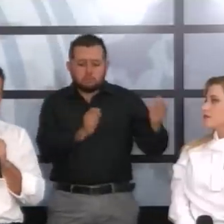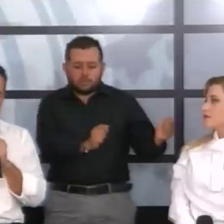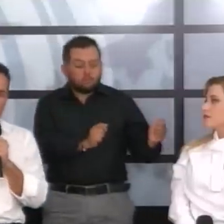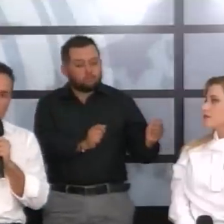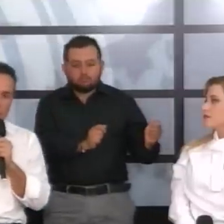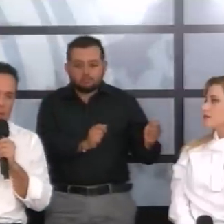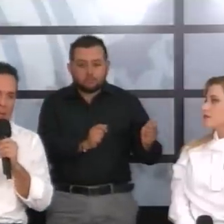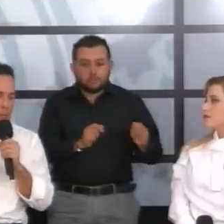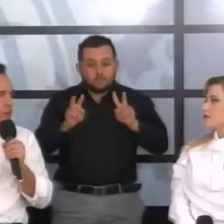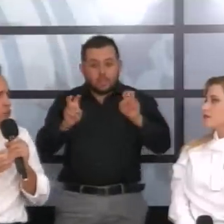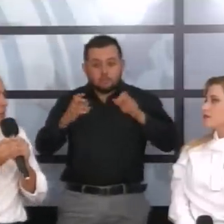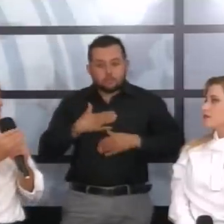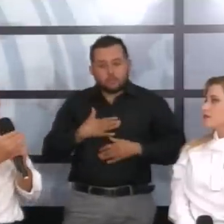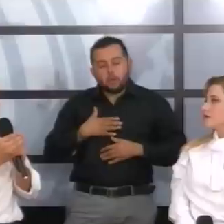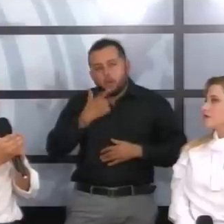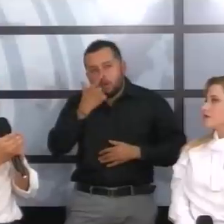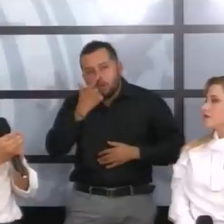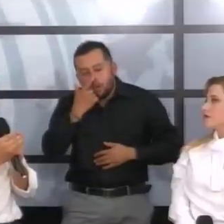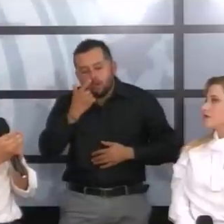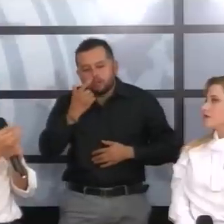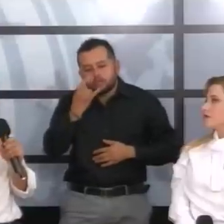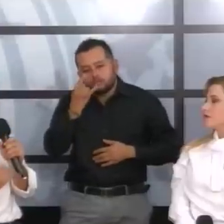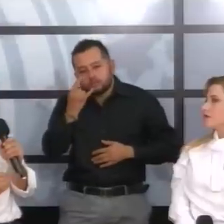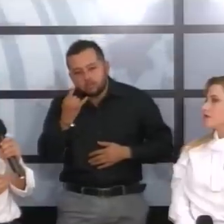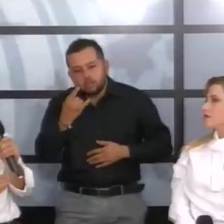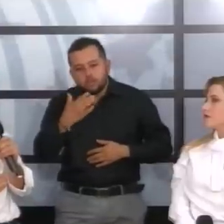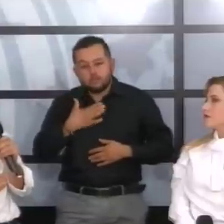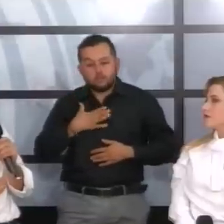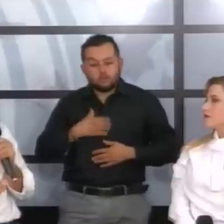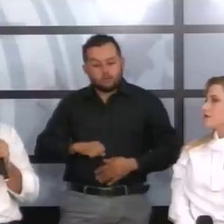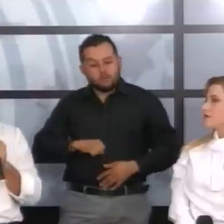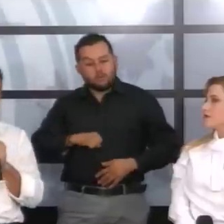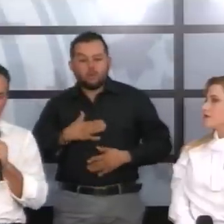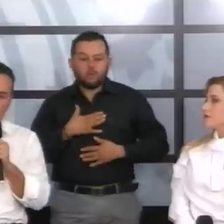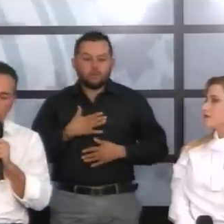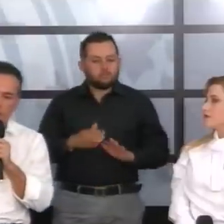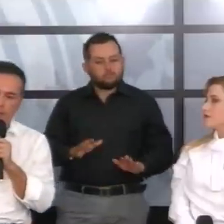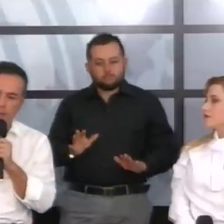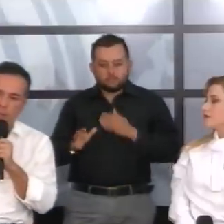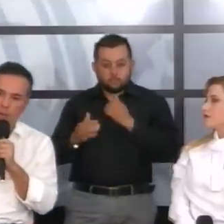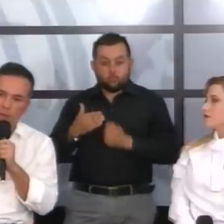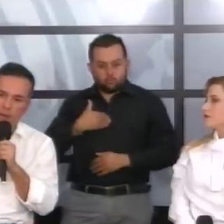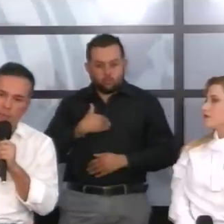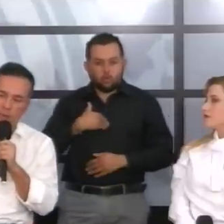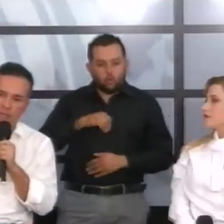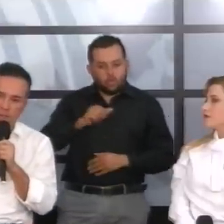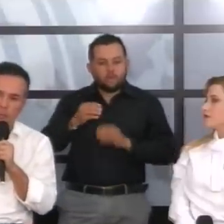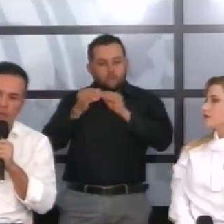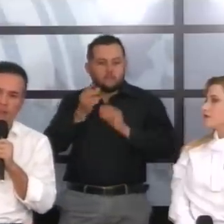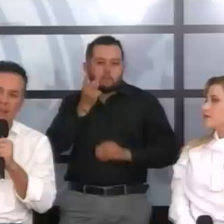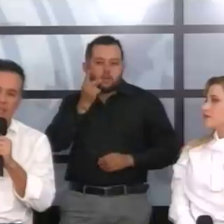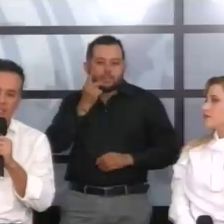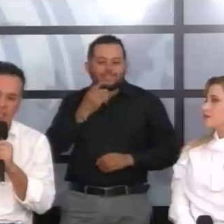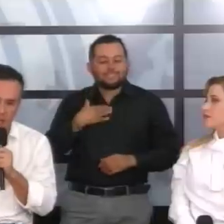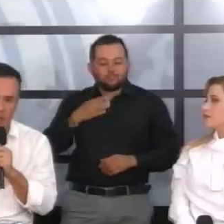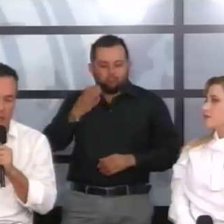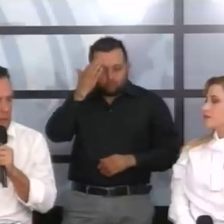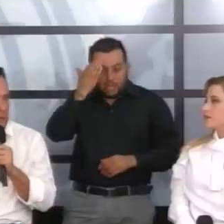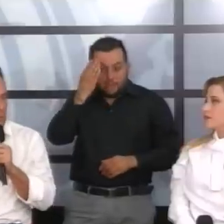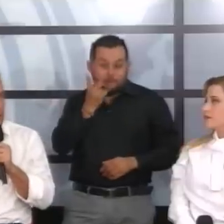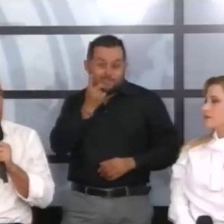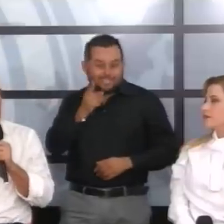es un tema hoy de mi capricho ni del ego. Yo hoy soy una alternativa para Pereira porque sé que Pereira